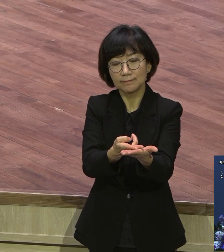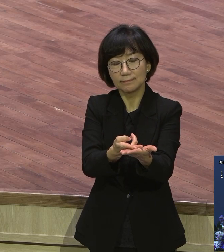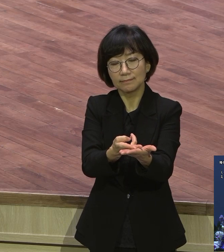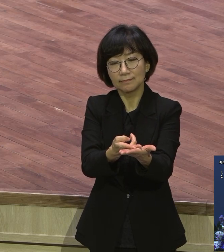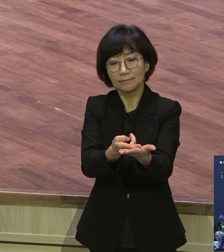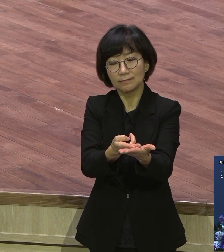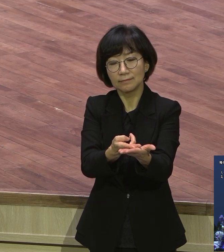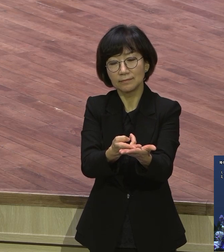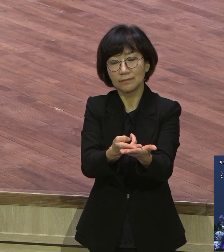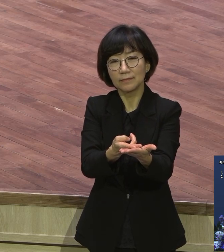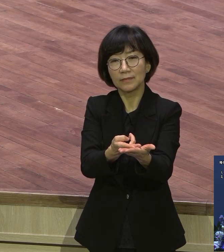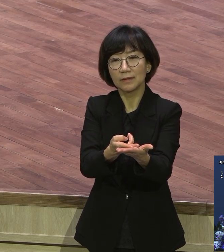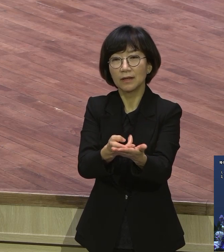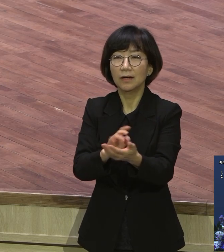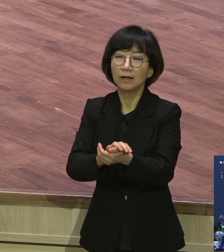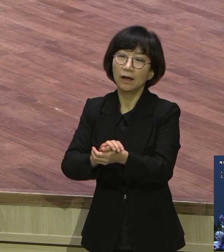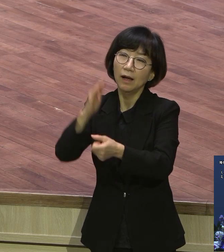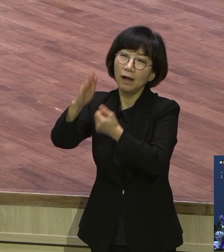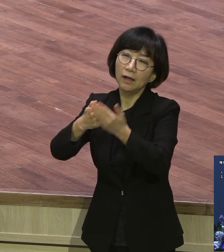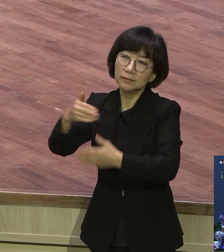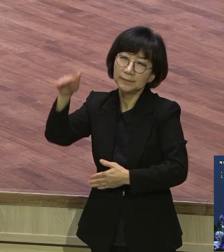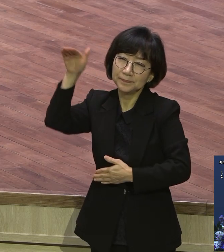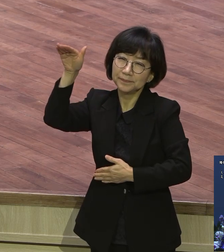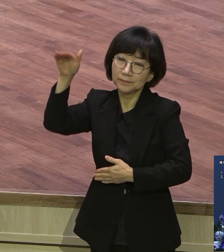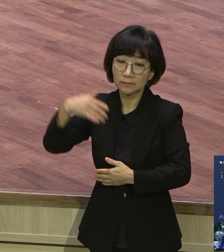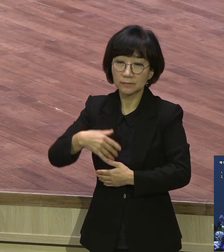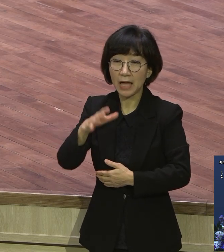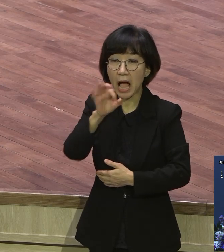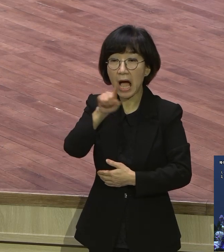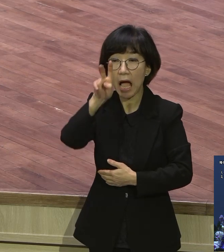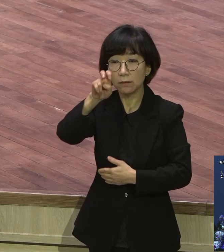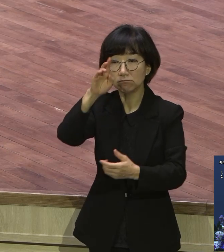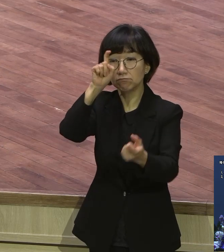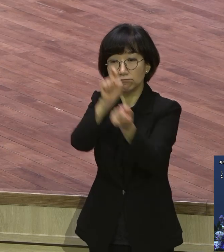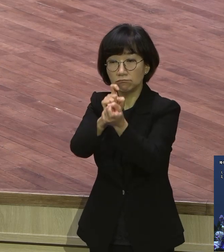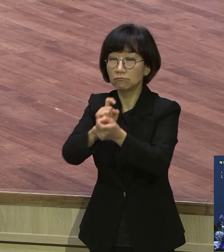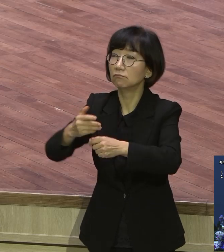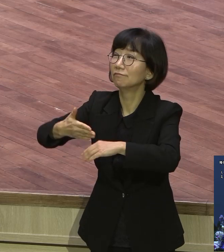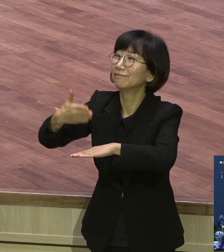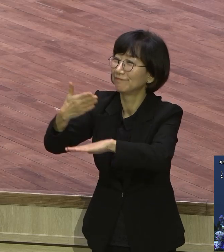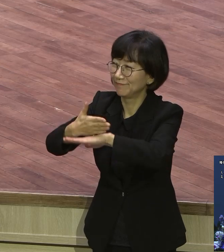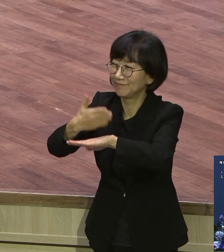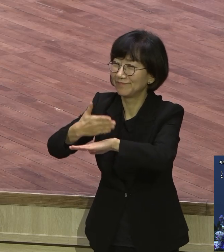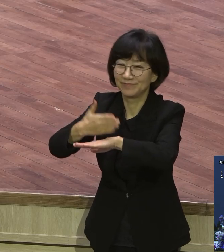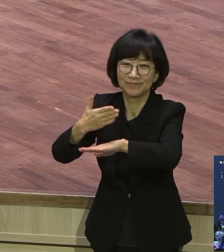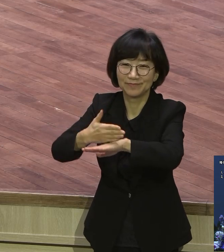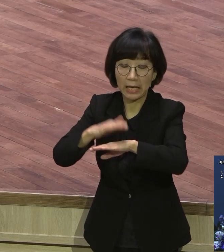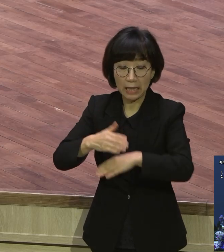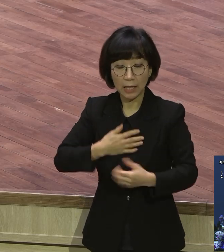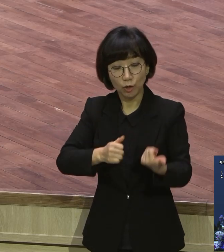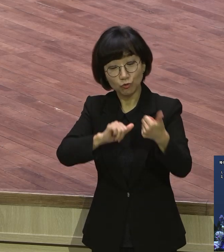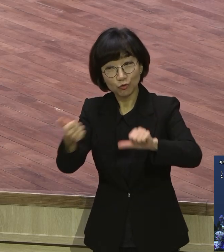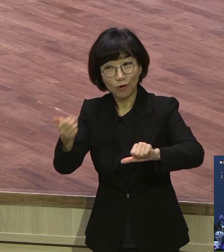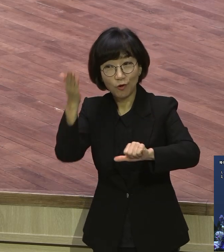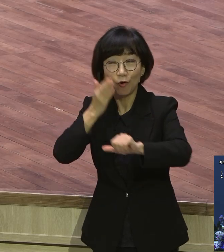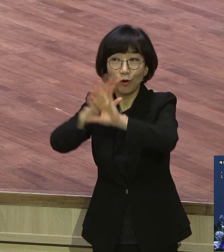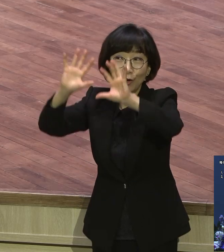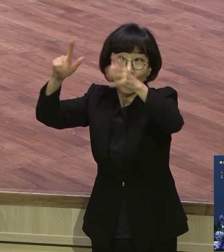하나님 앞에 하나님 척추암 걸린 건 감사합니다 진심으로 하나님 내가 죽어 천국 가기 때문에 감사합니다